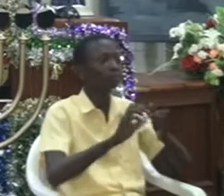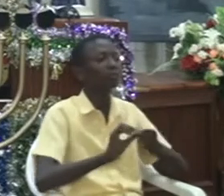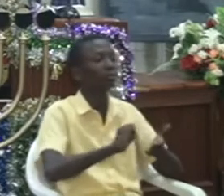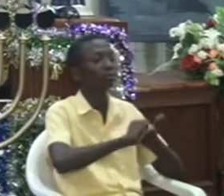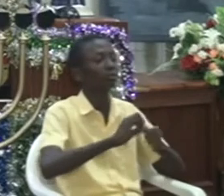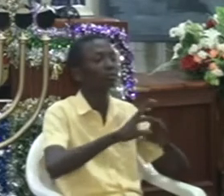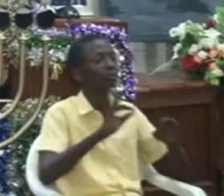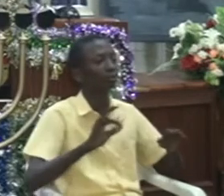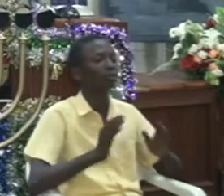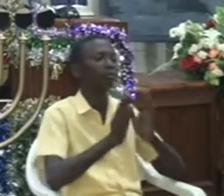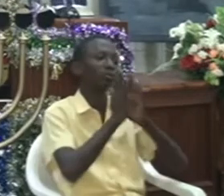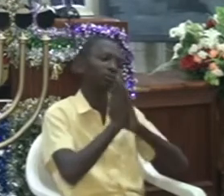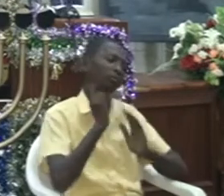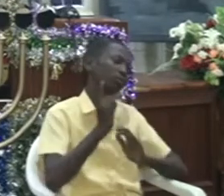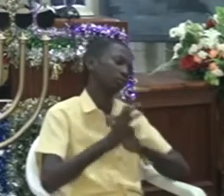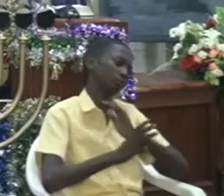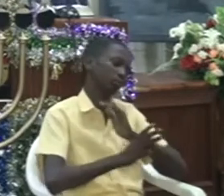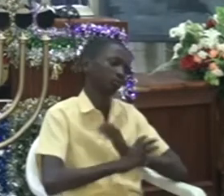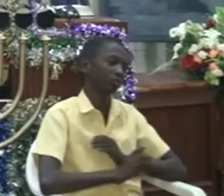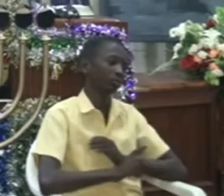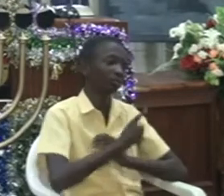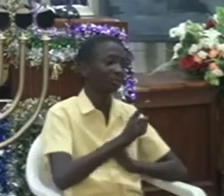Banasema tu tuombe Mungu unasikia kuna mtu ananja.